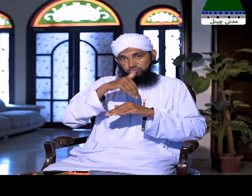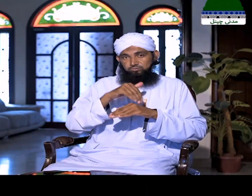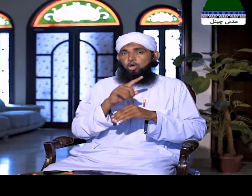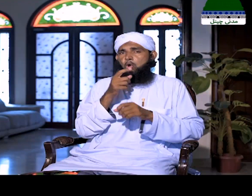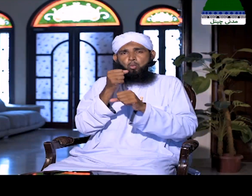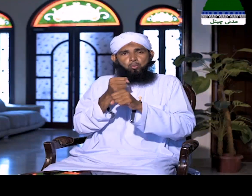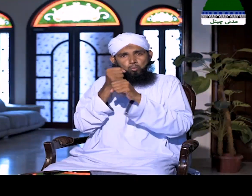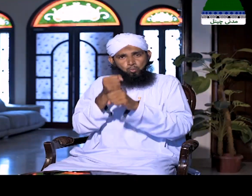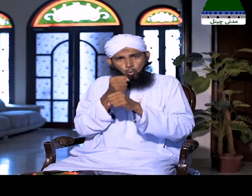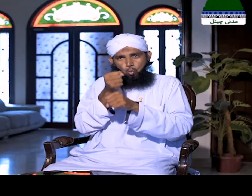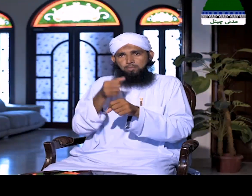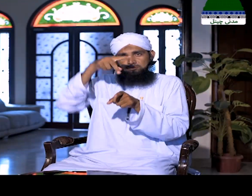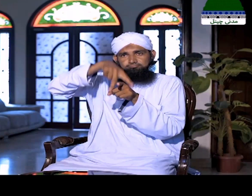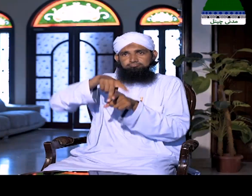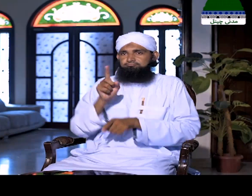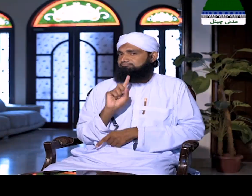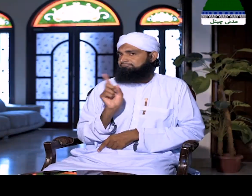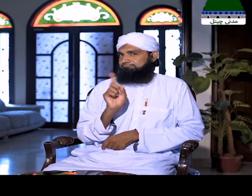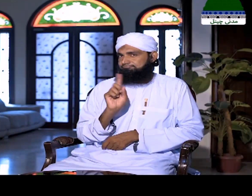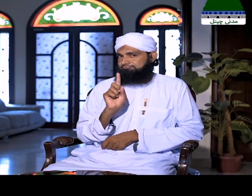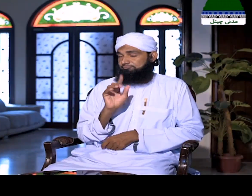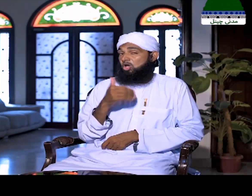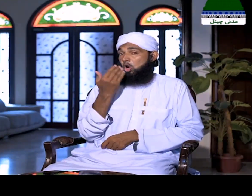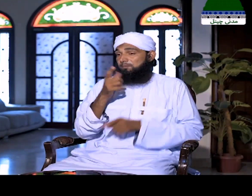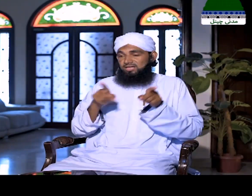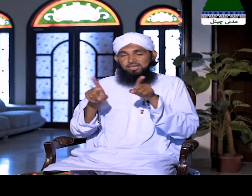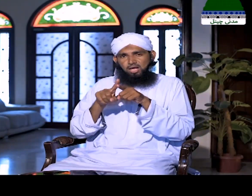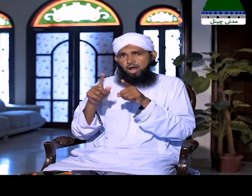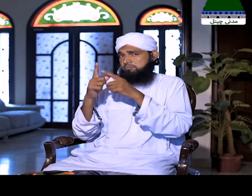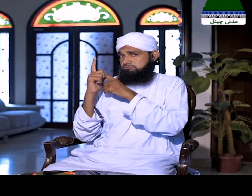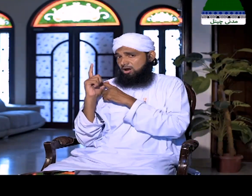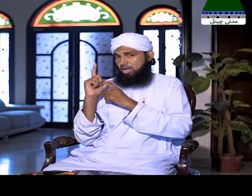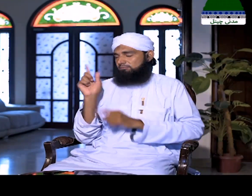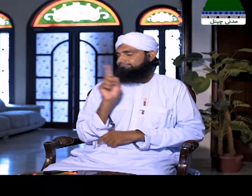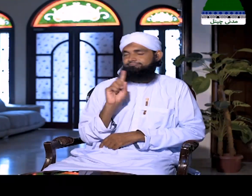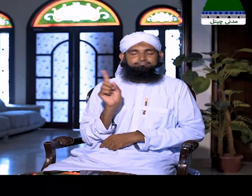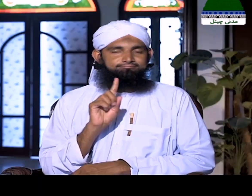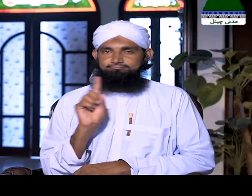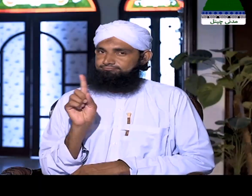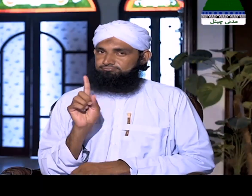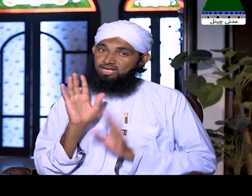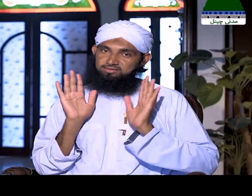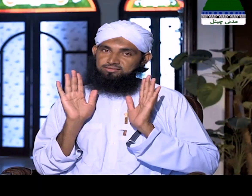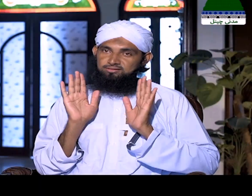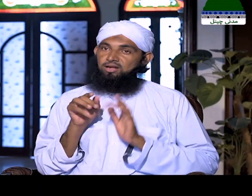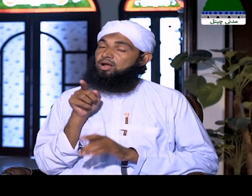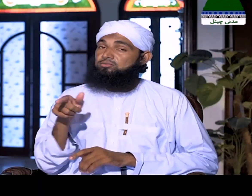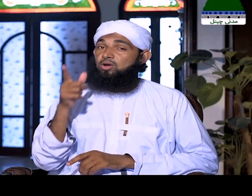گھوڑے وغیرہ پر سوار ہو کر نہ آنا، نہ ہی اپنے ساتھ سپاہی وغیرہ لانا۔ خلیفہ وقت